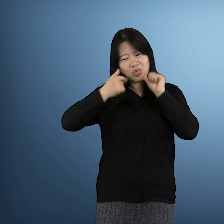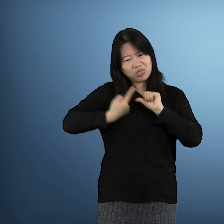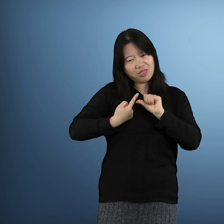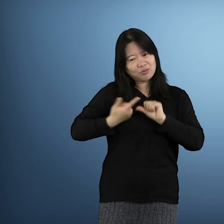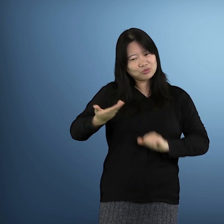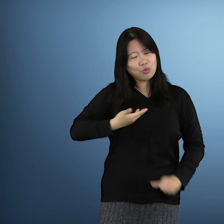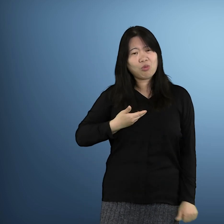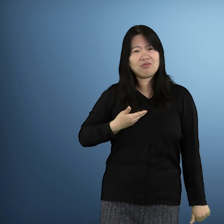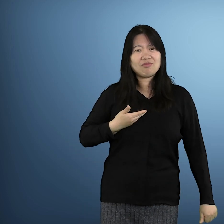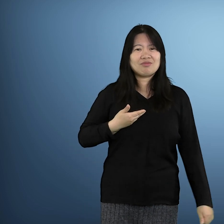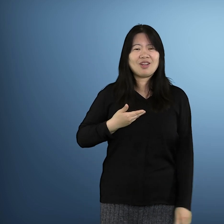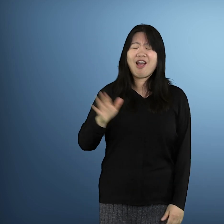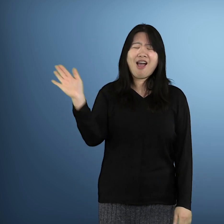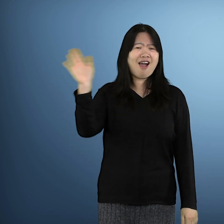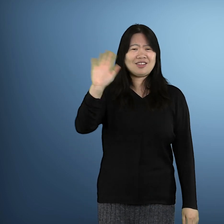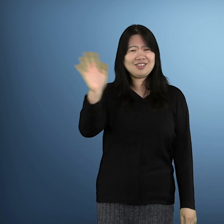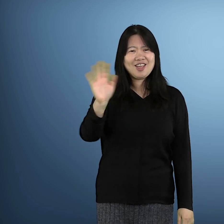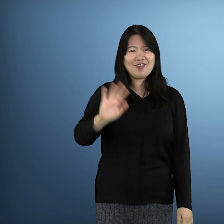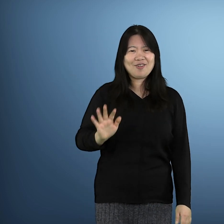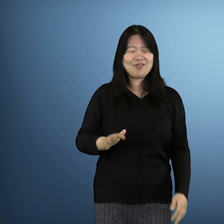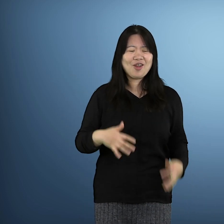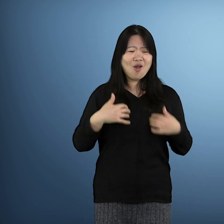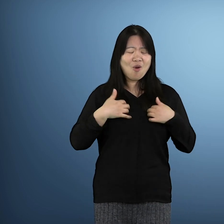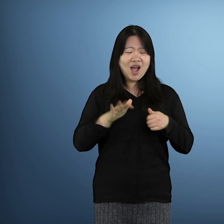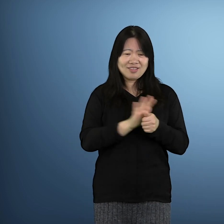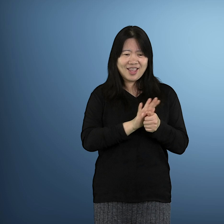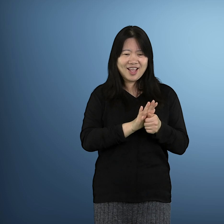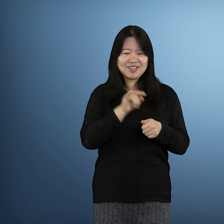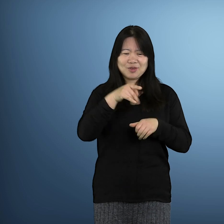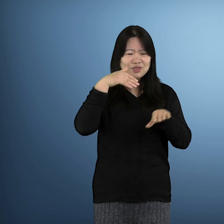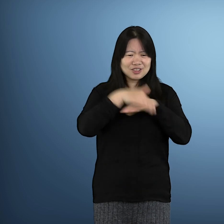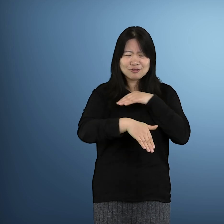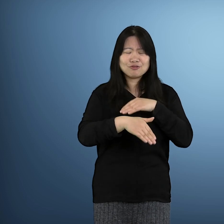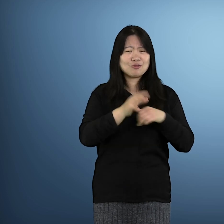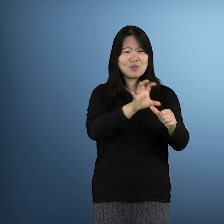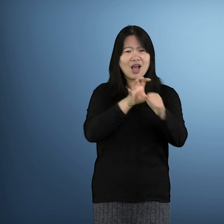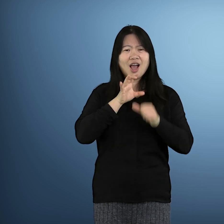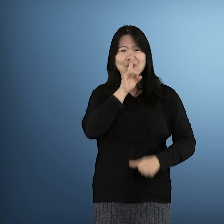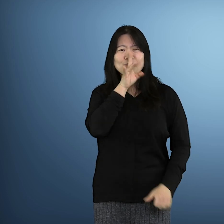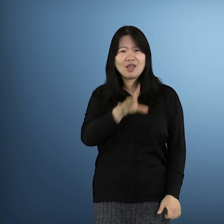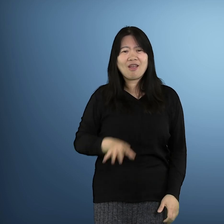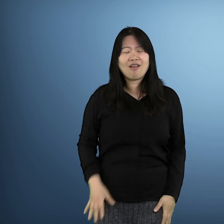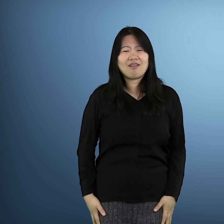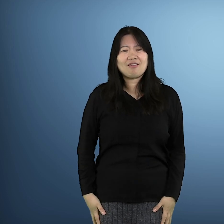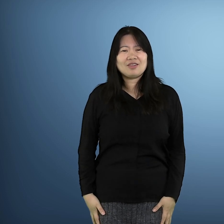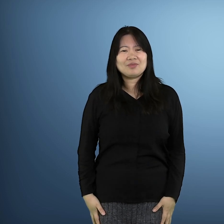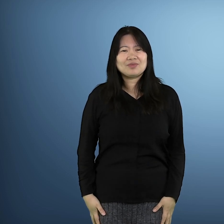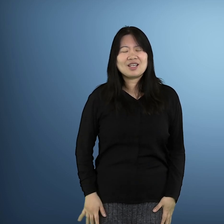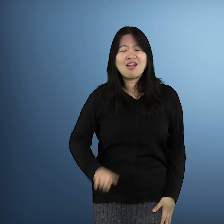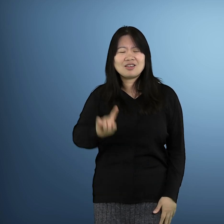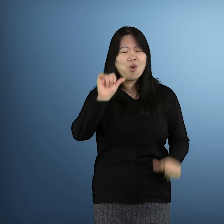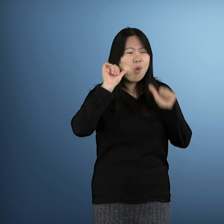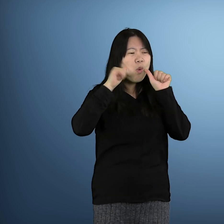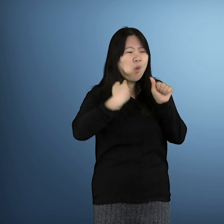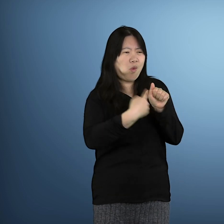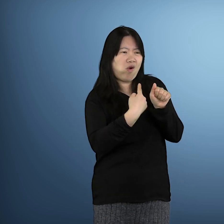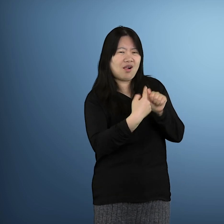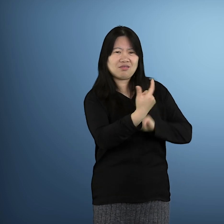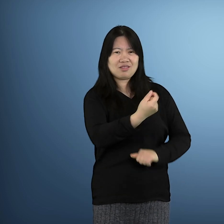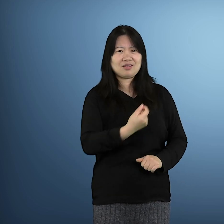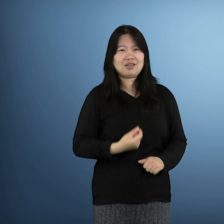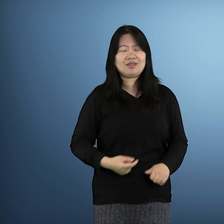환대는 그런 개념으로 적용을 하면 안 되죠. 그건 환대가 아니라 약을 올리는 거죠.